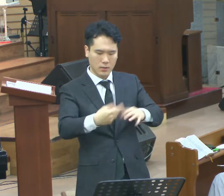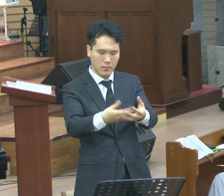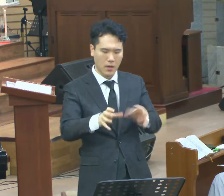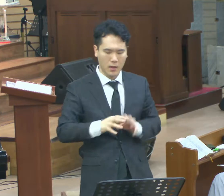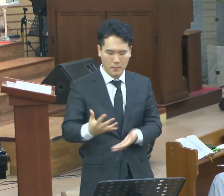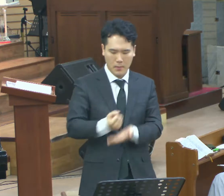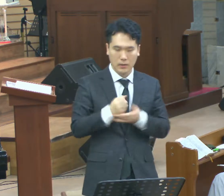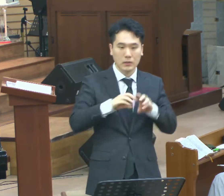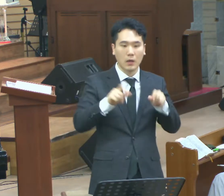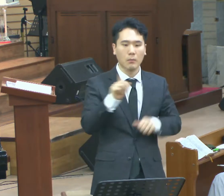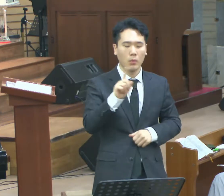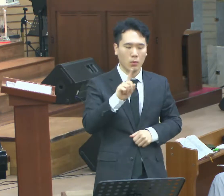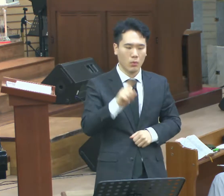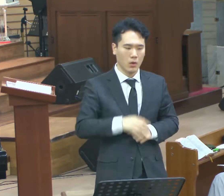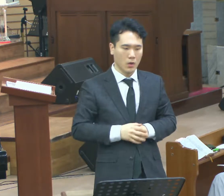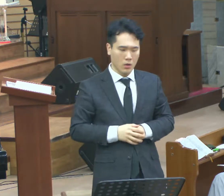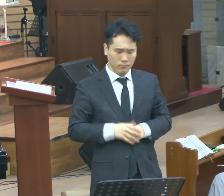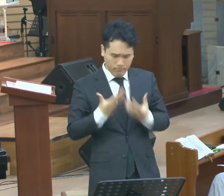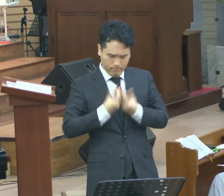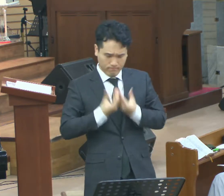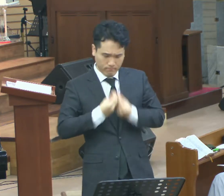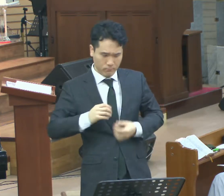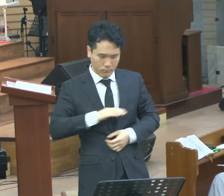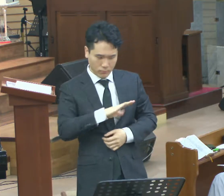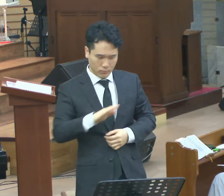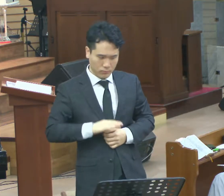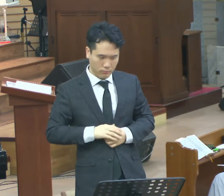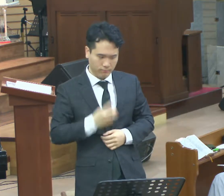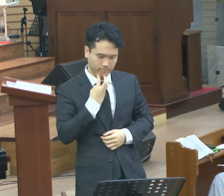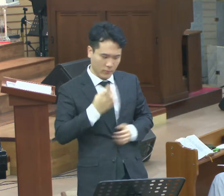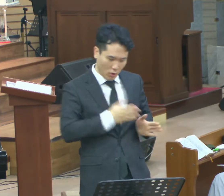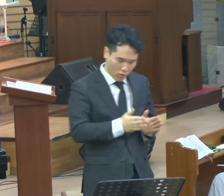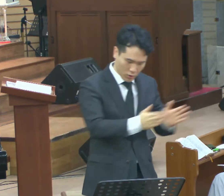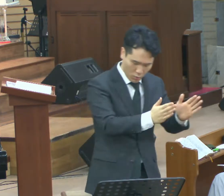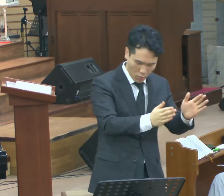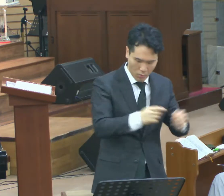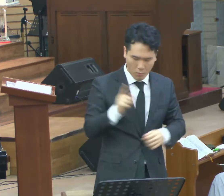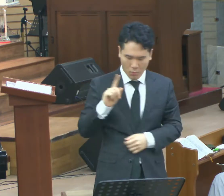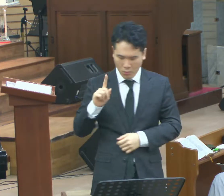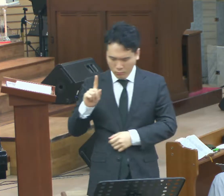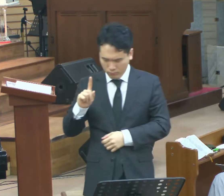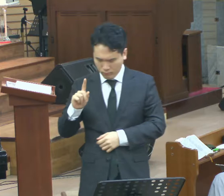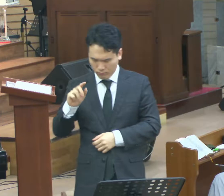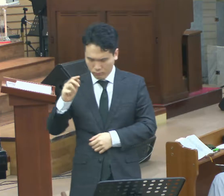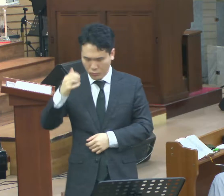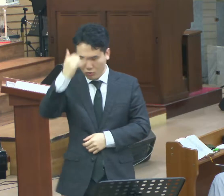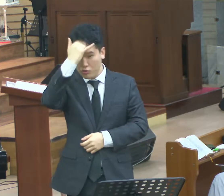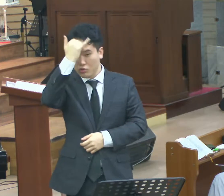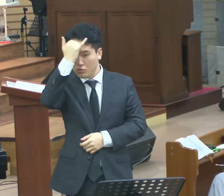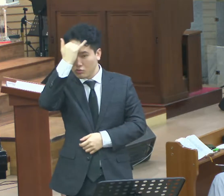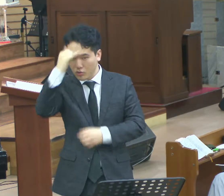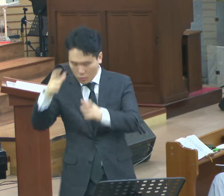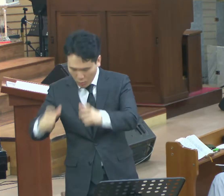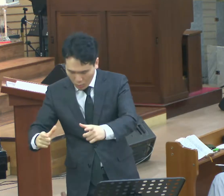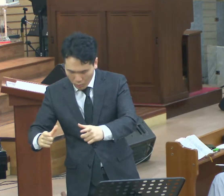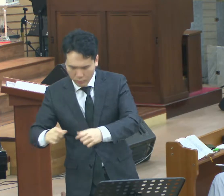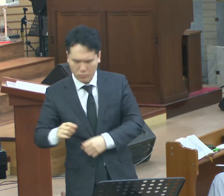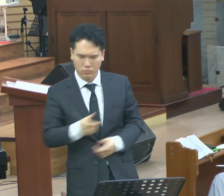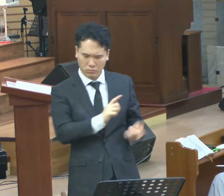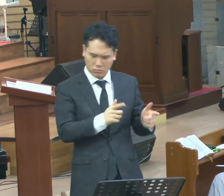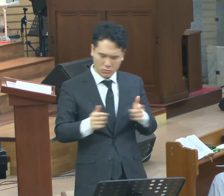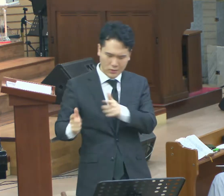지파, 충청도는 어느 지파 하는데 의정부는 하나의 도시잖아요. 근데 먼저